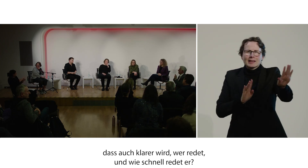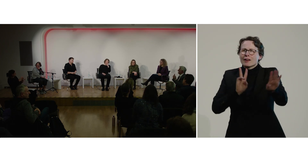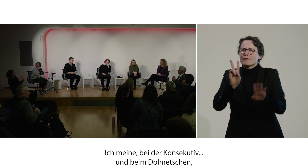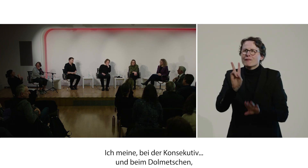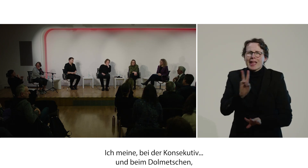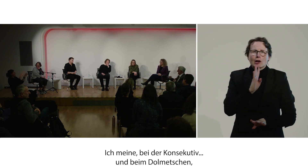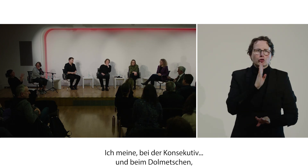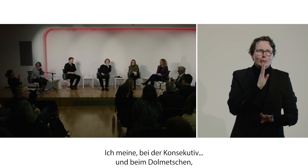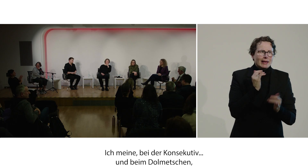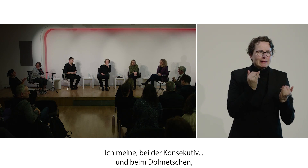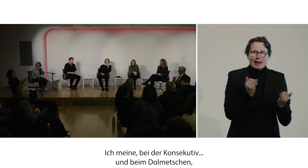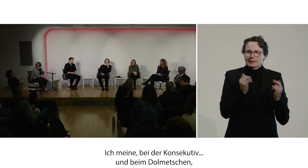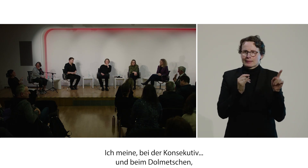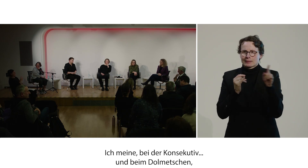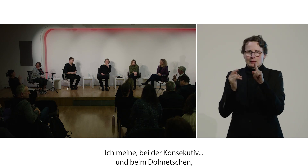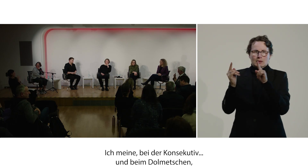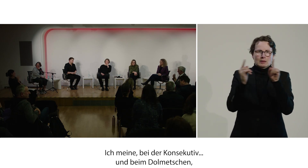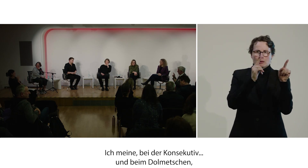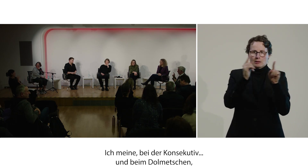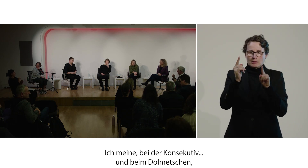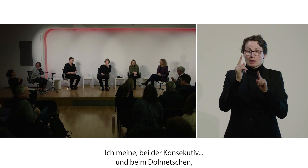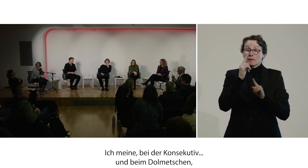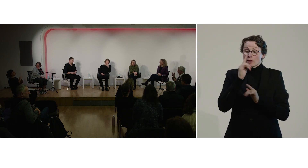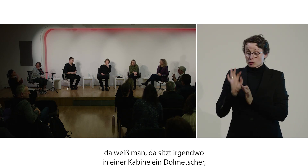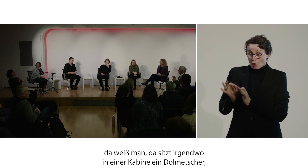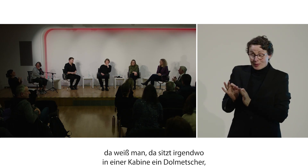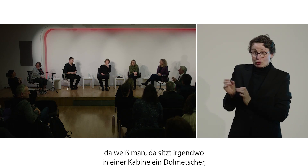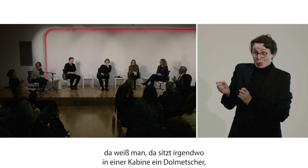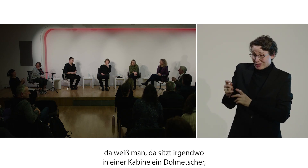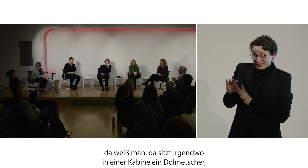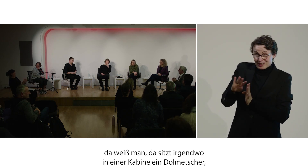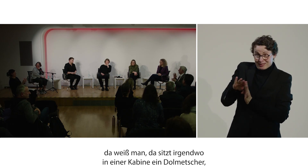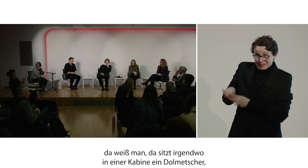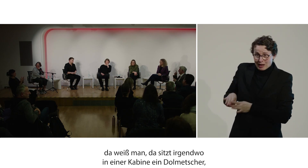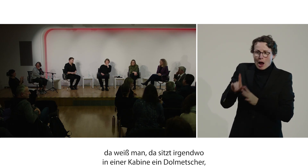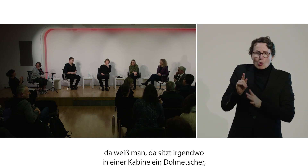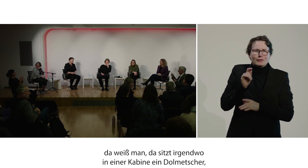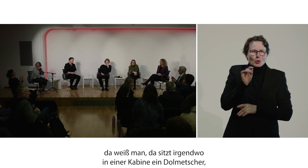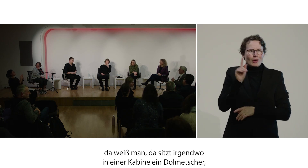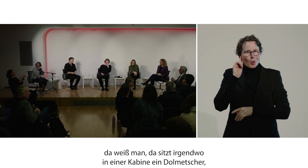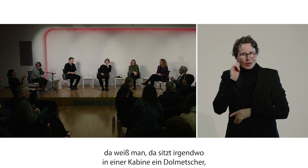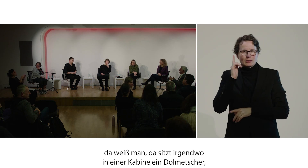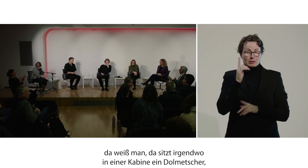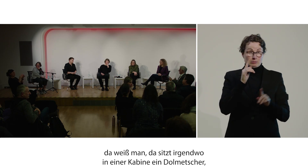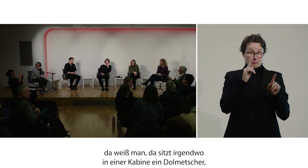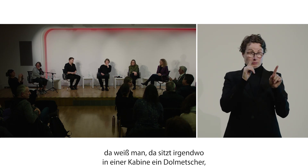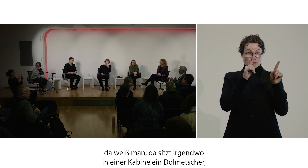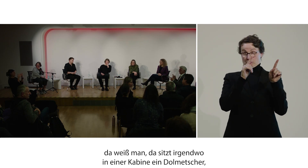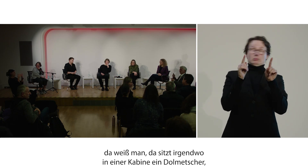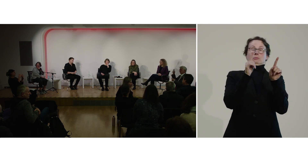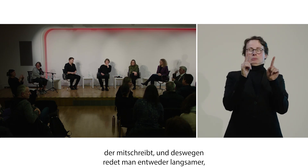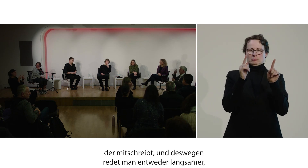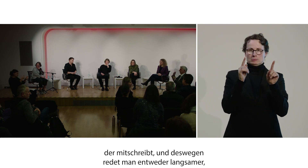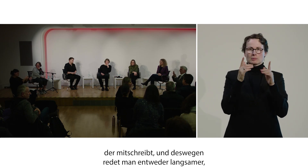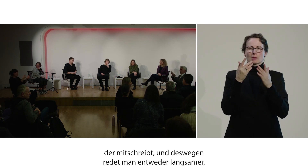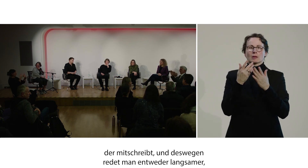redet er. Ich meine bei der Konsekutiv- und beim Dolmetschen, da weiß man, da sitzt irgendwo in einer Kabine ein Dolmetscher,